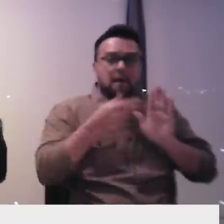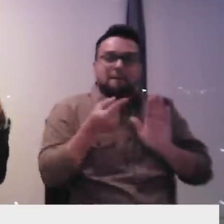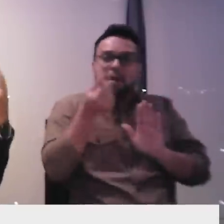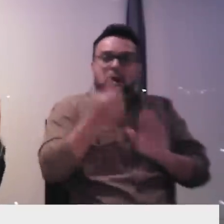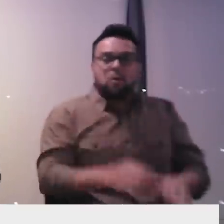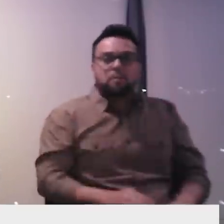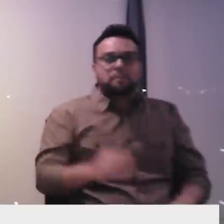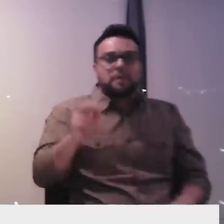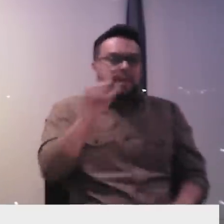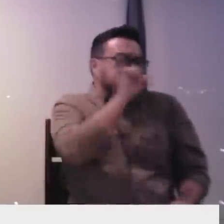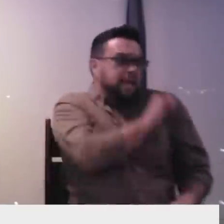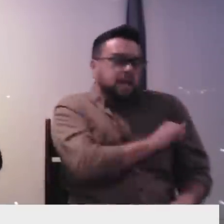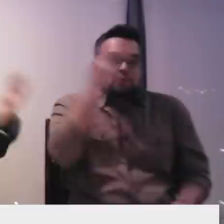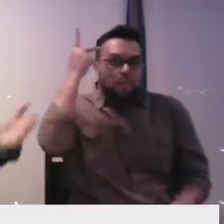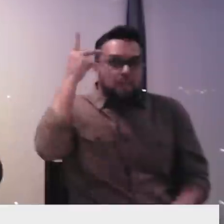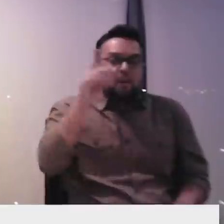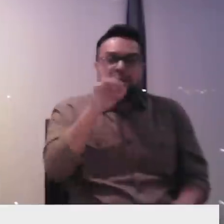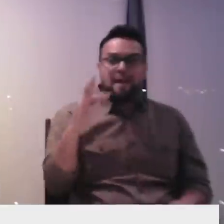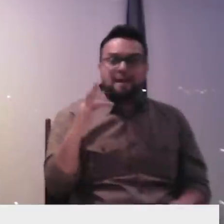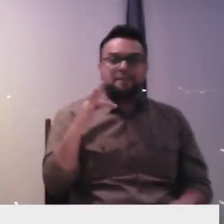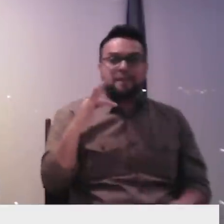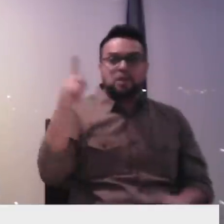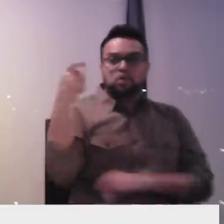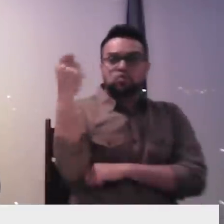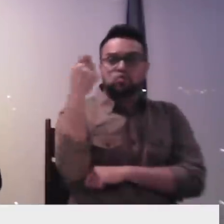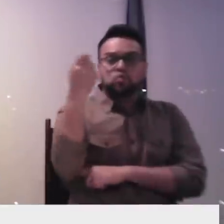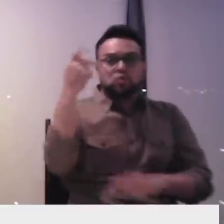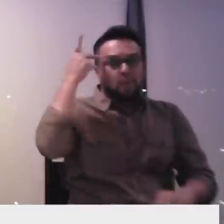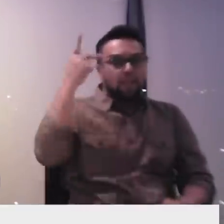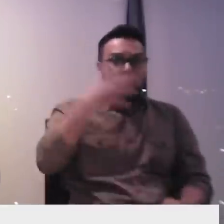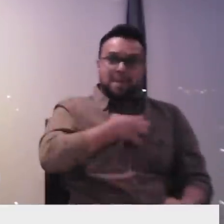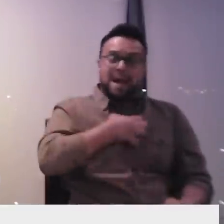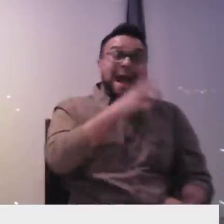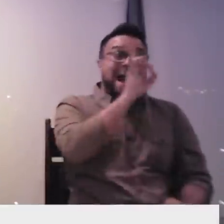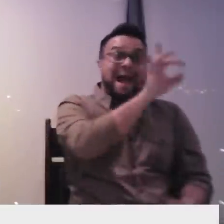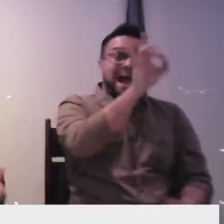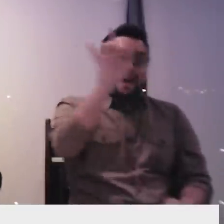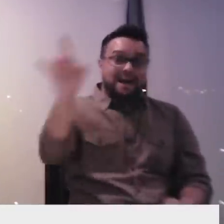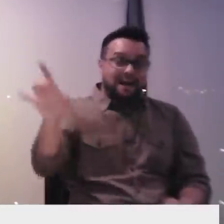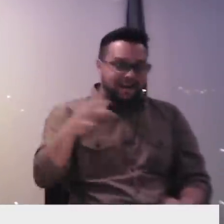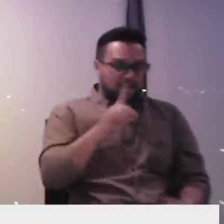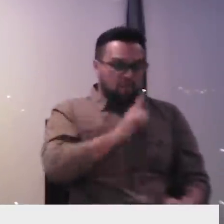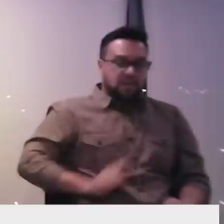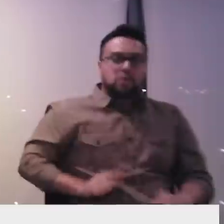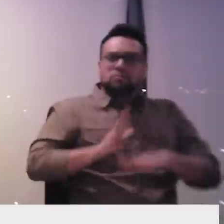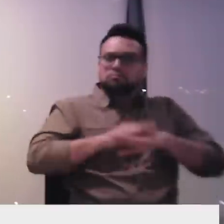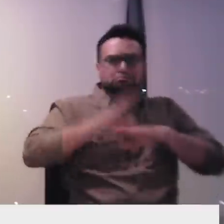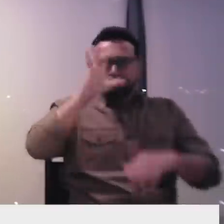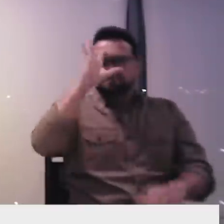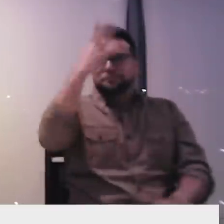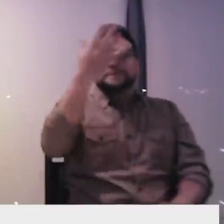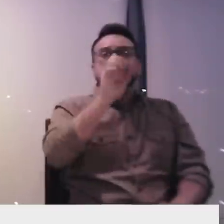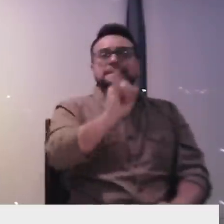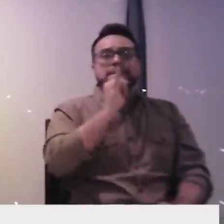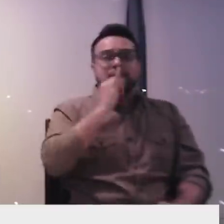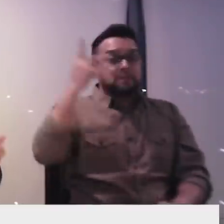São Paulo, DF, Rio Grande do Sul, Ceará, Bahia. Cada governador decide o valor do ICMS. Se São Paulo quer cobrar